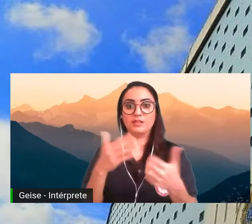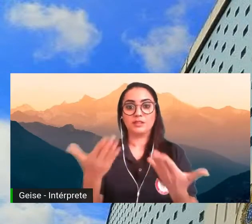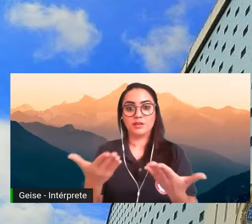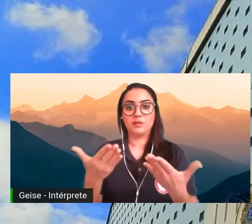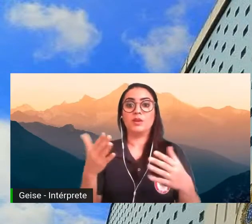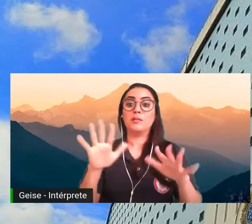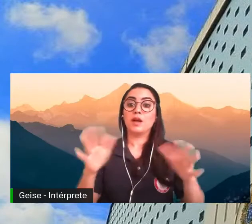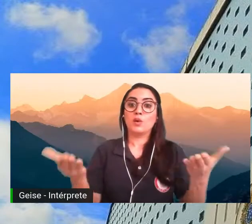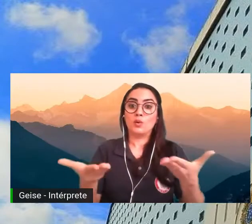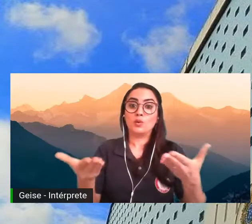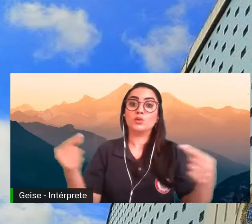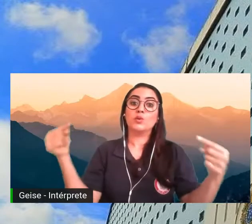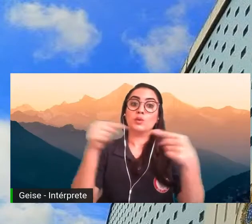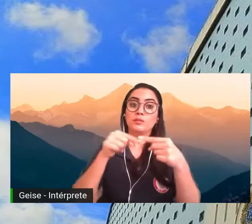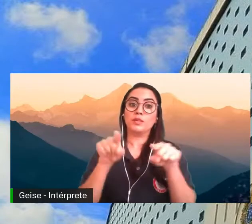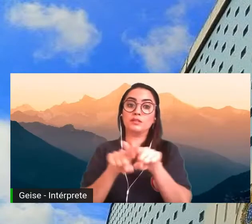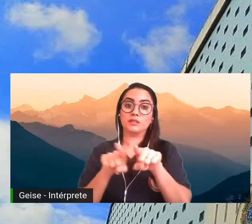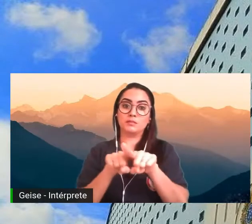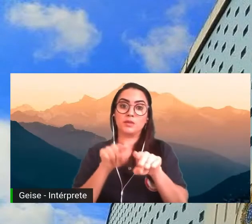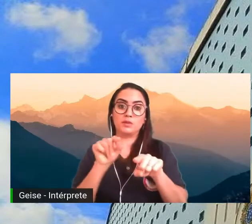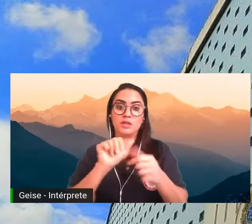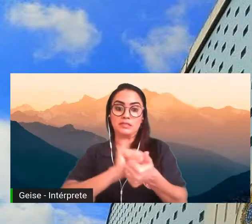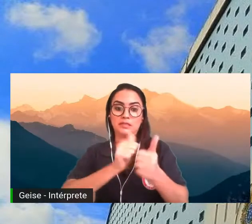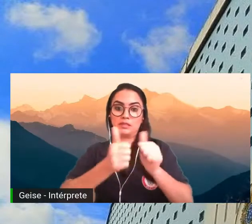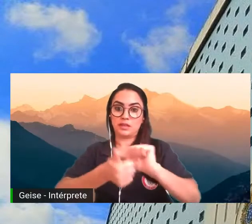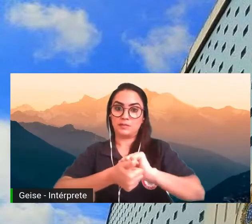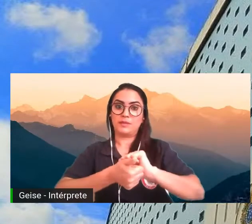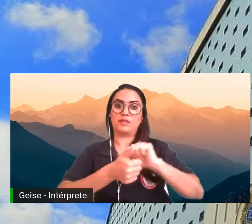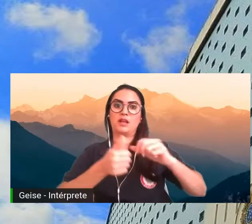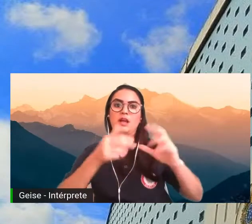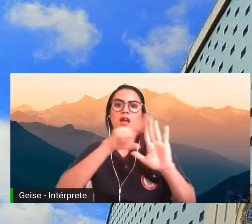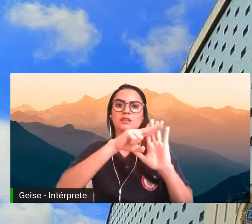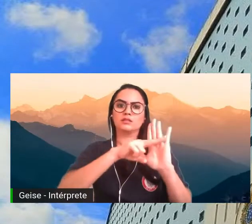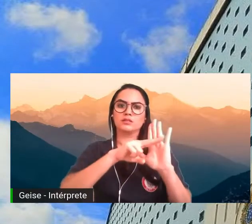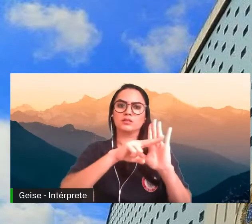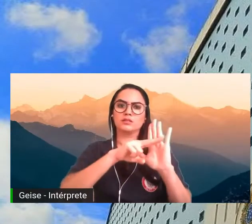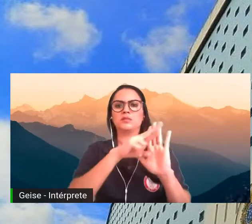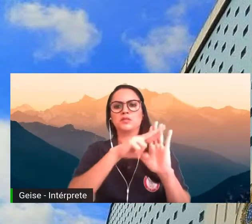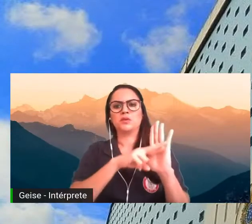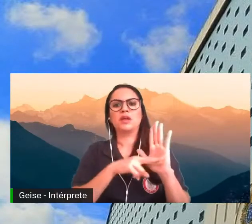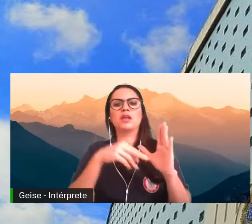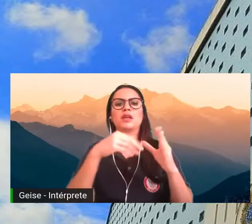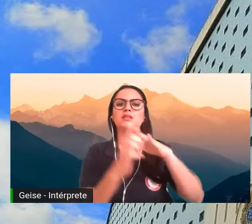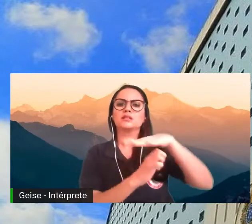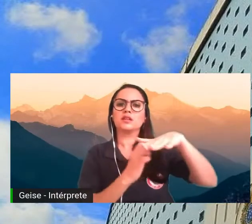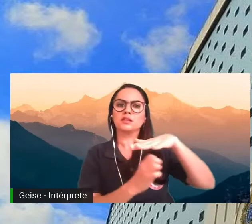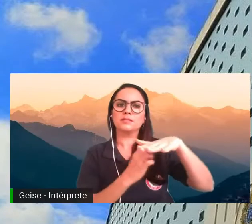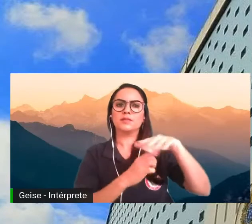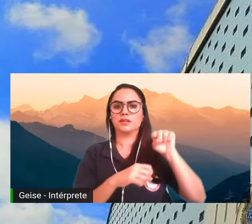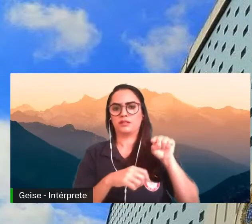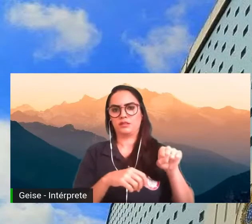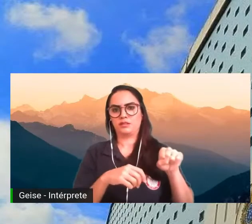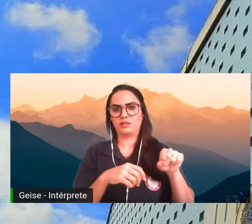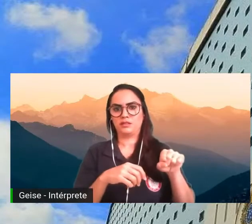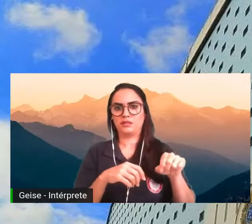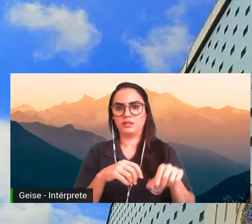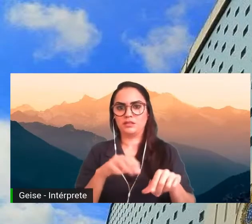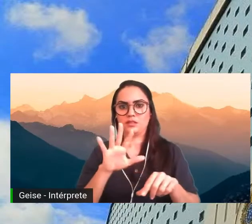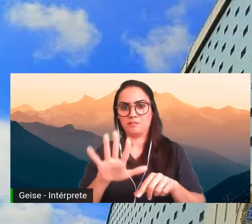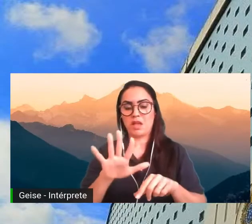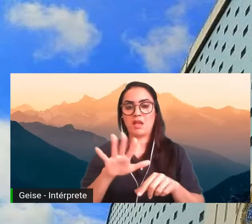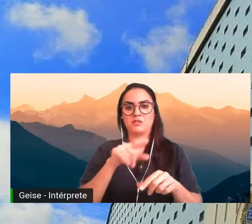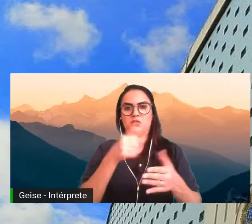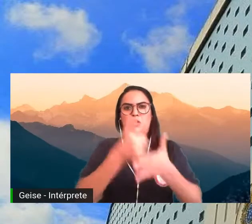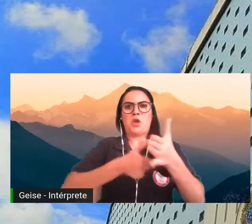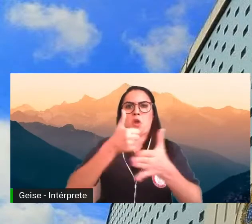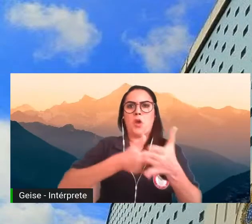normas empresariais, a disciplina resignada a não conhecer nem reivindicar direitos de cidadania do trabalho.